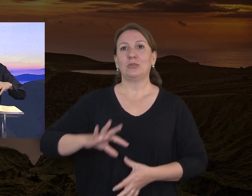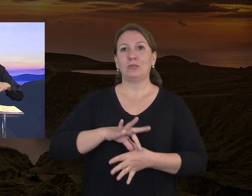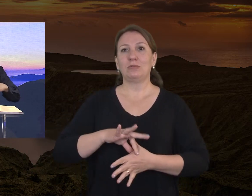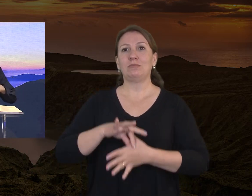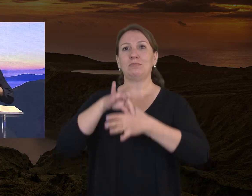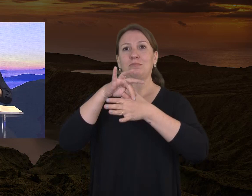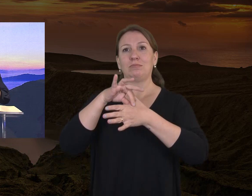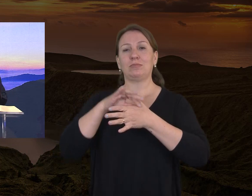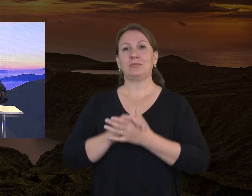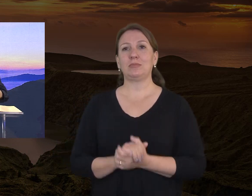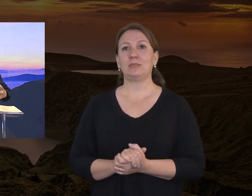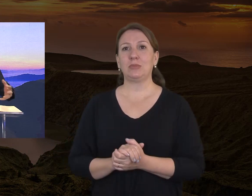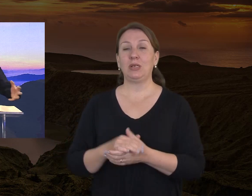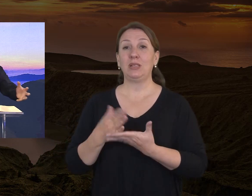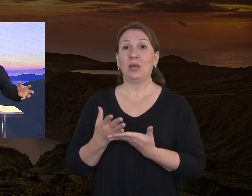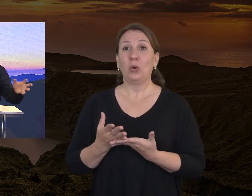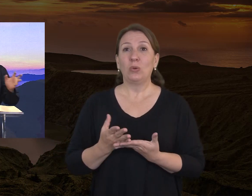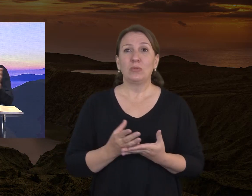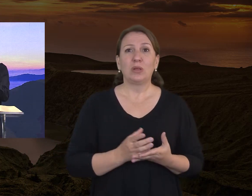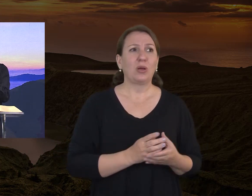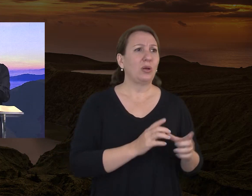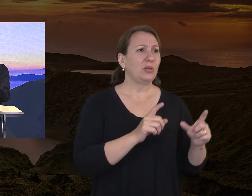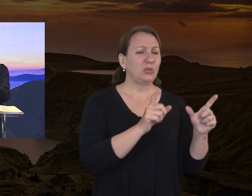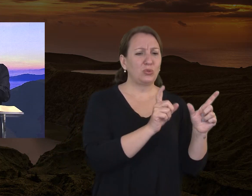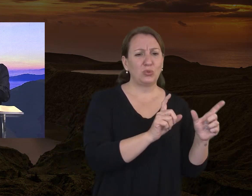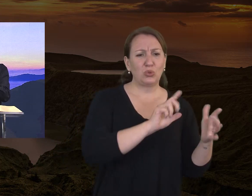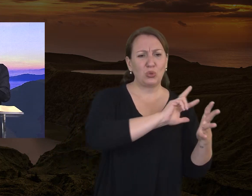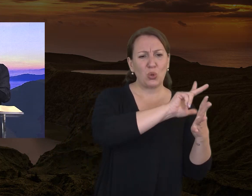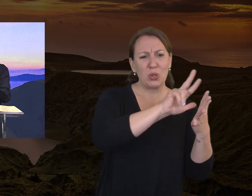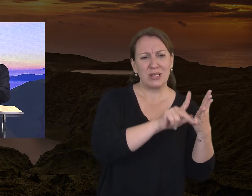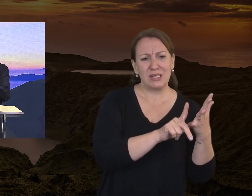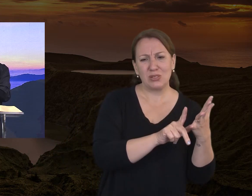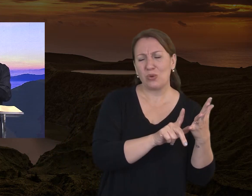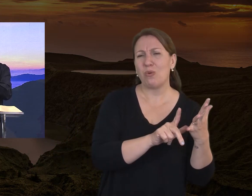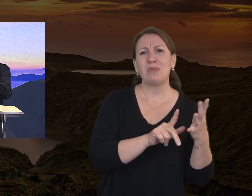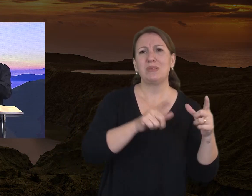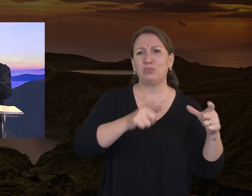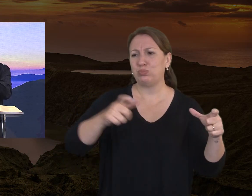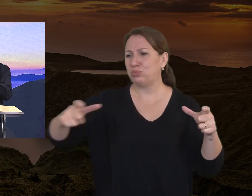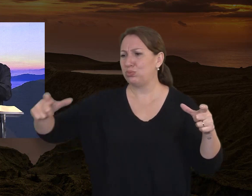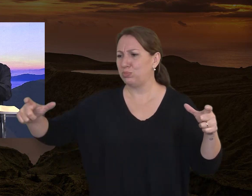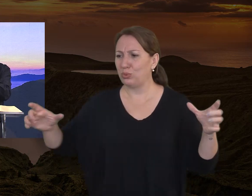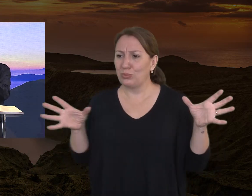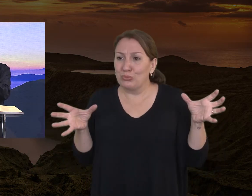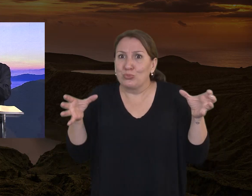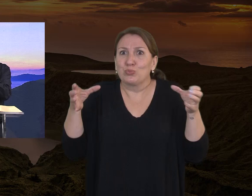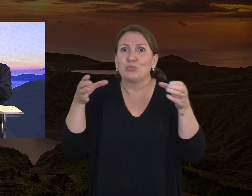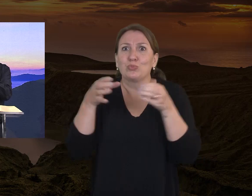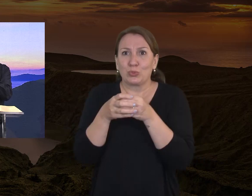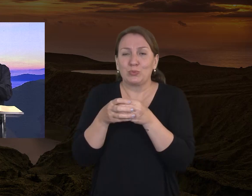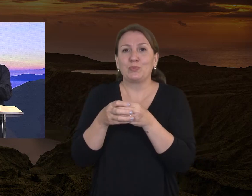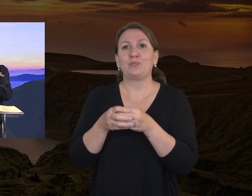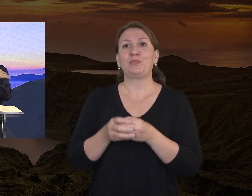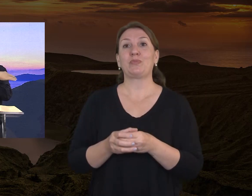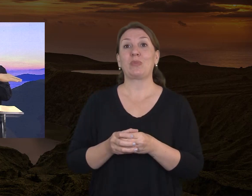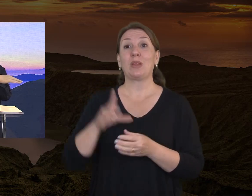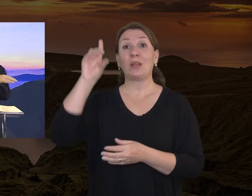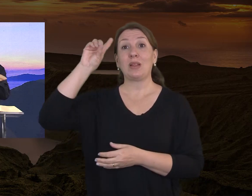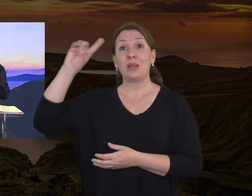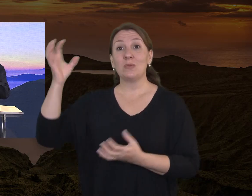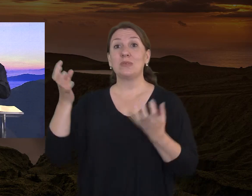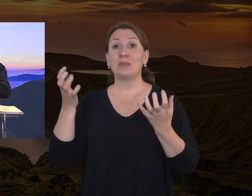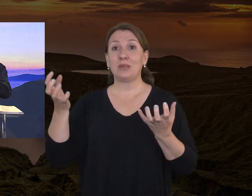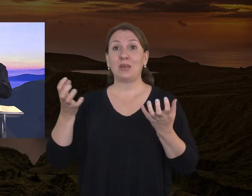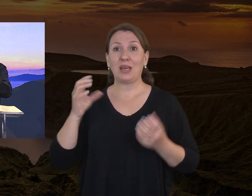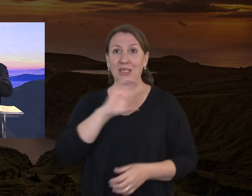quando reconectar todas as coisas em Deus, então Deus também quer fazer de Cristo encher todas